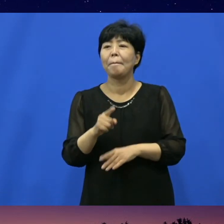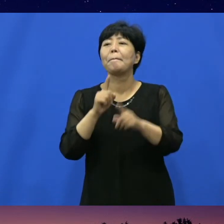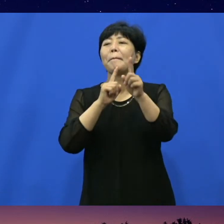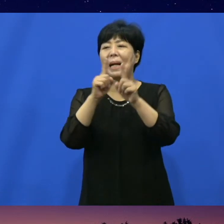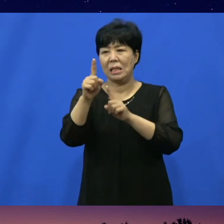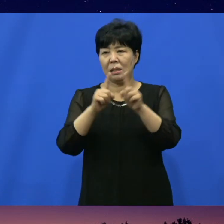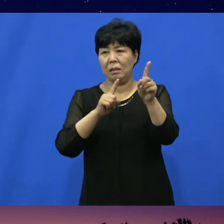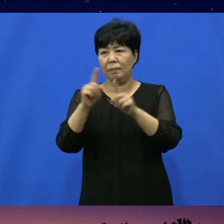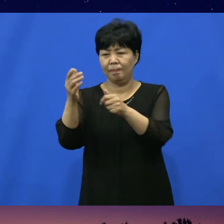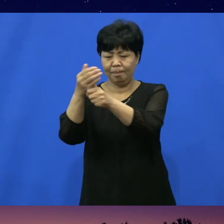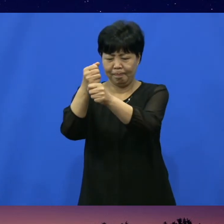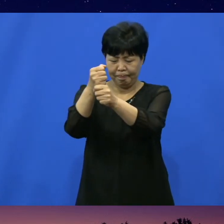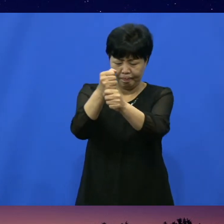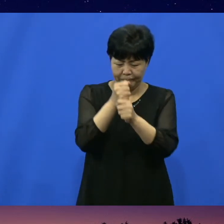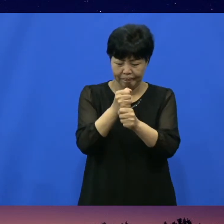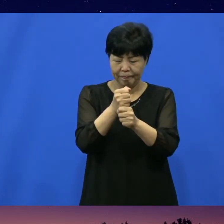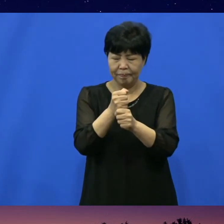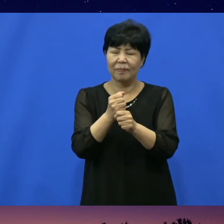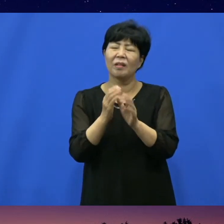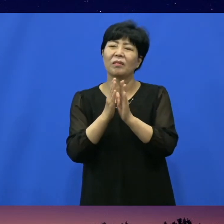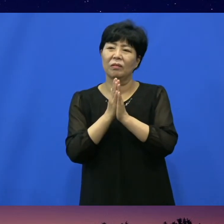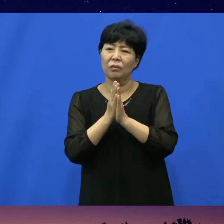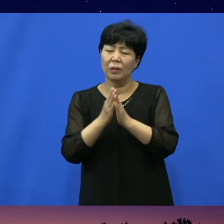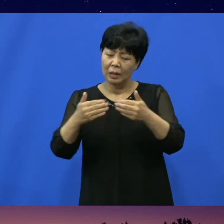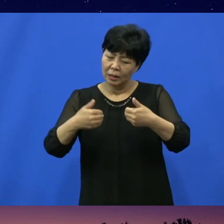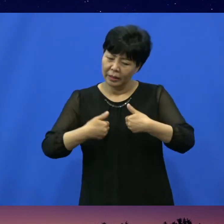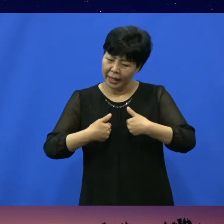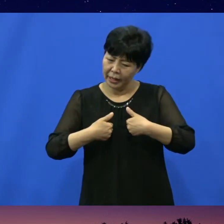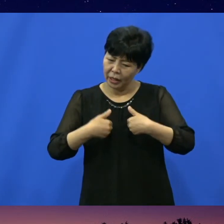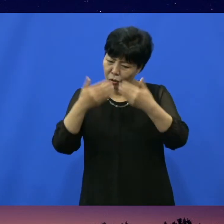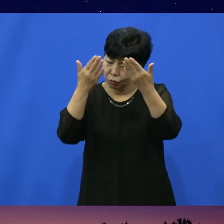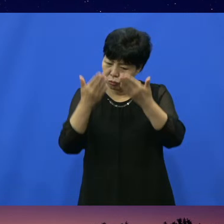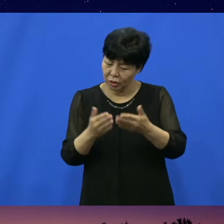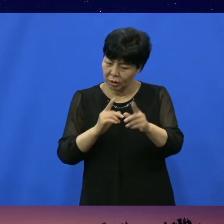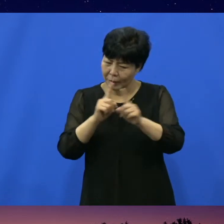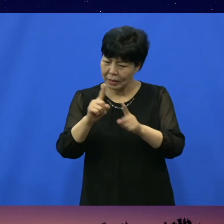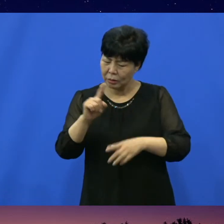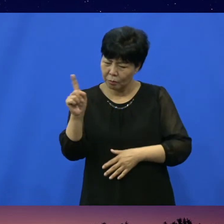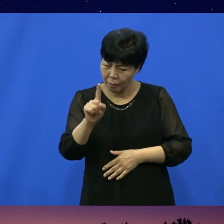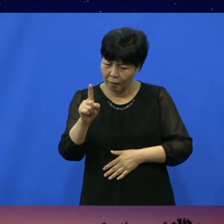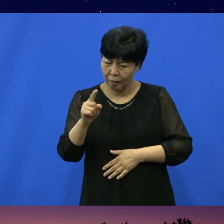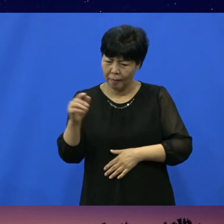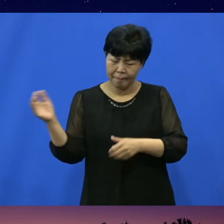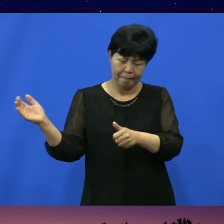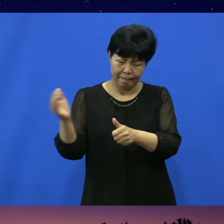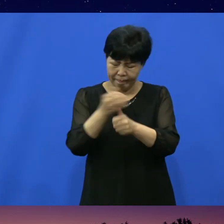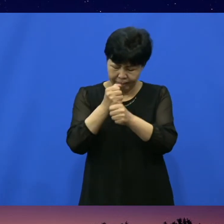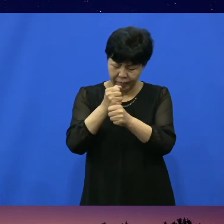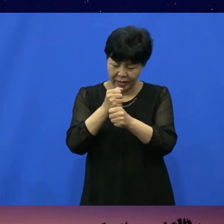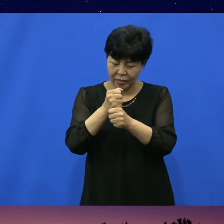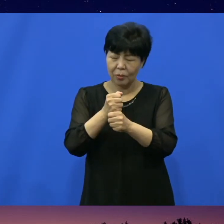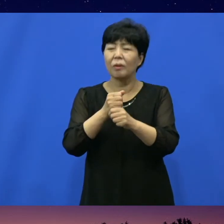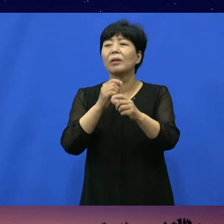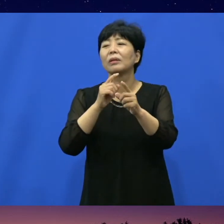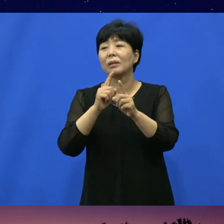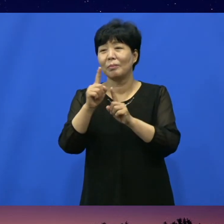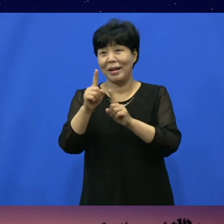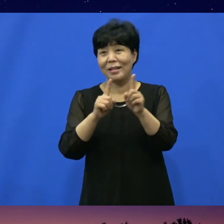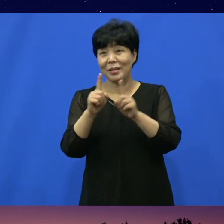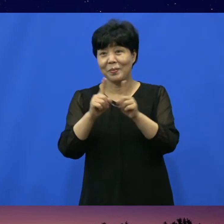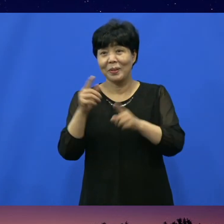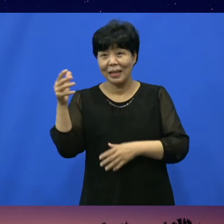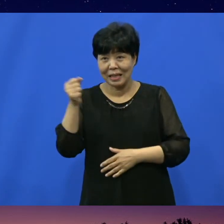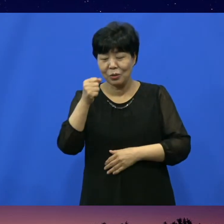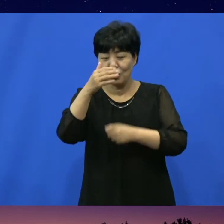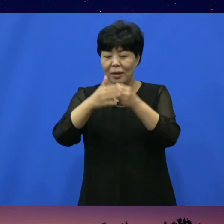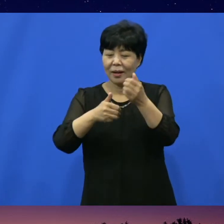기도하셔야 돼요. 오늘 들은 말씀을 가지고 오늘 나에게 주시는 말씀이 뭔가를 딱 붙잡고 그 말씀을 가지고 이제